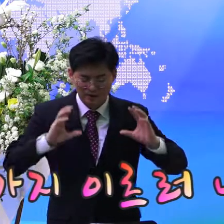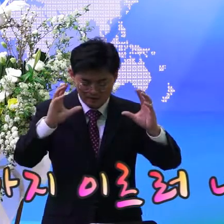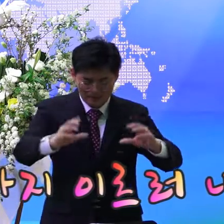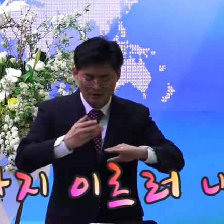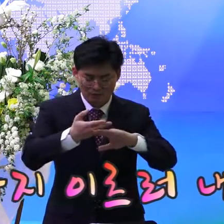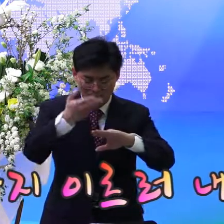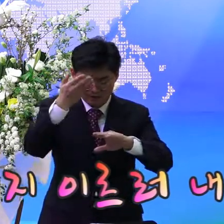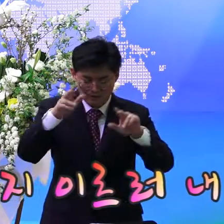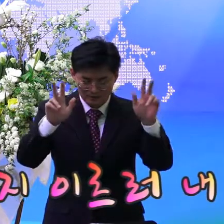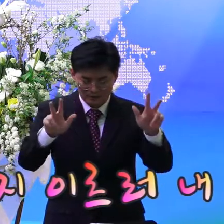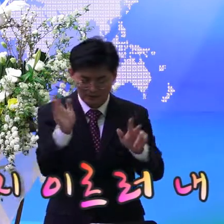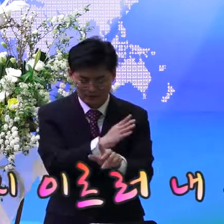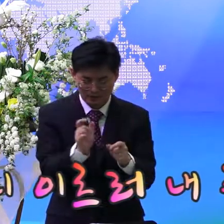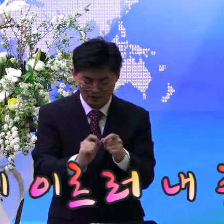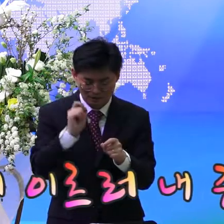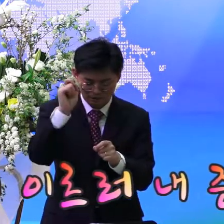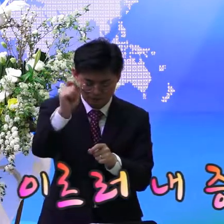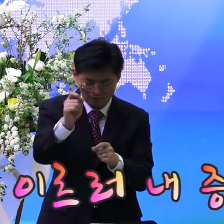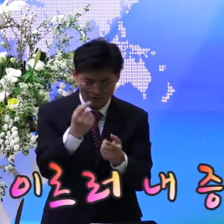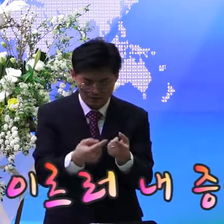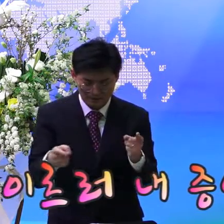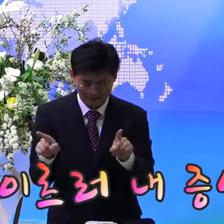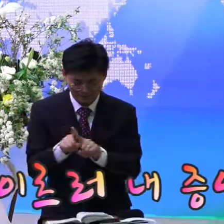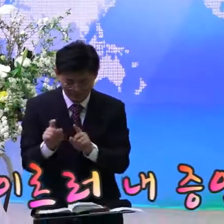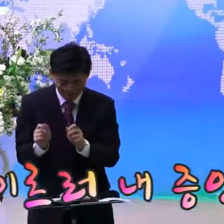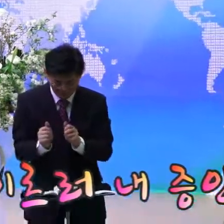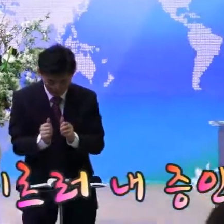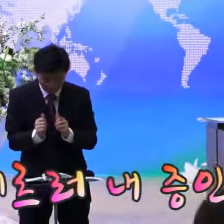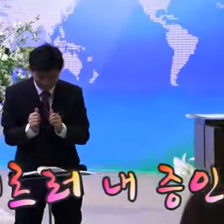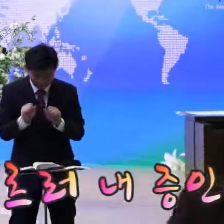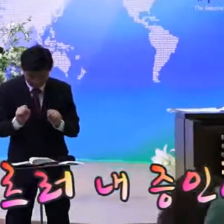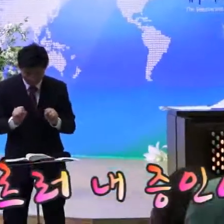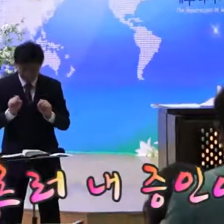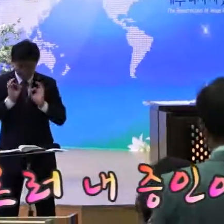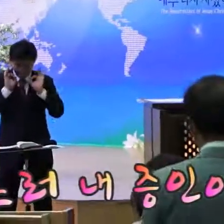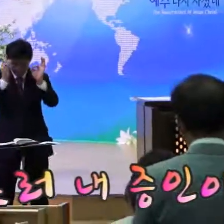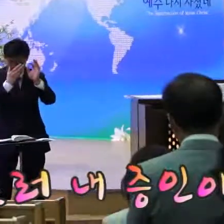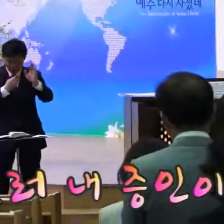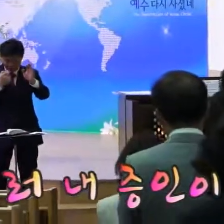지금부터 영원토록 함께 계시기를 간절히